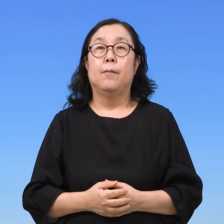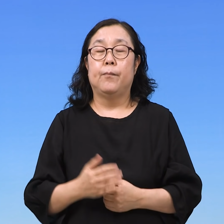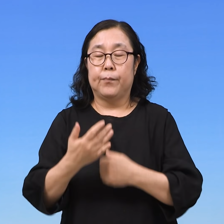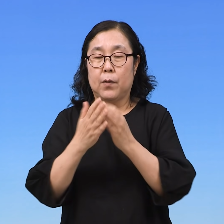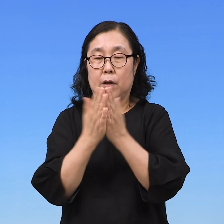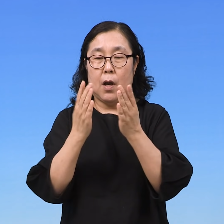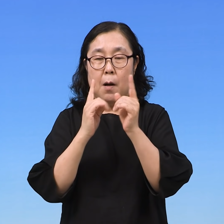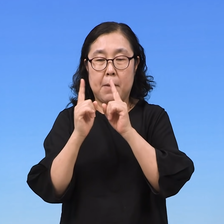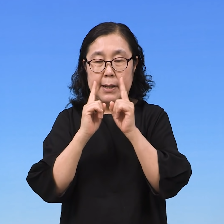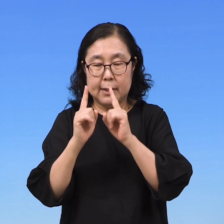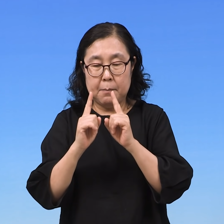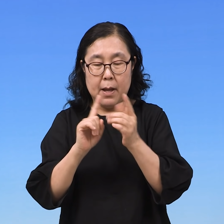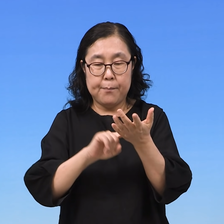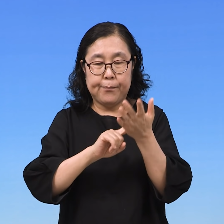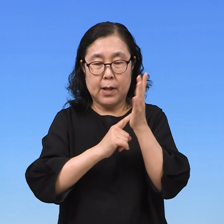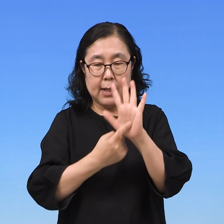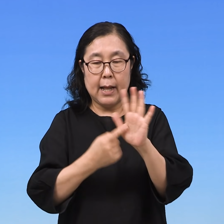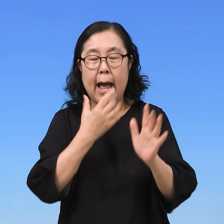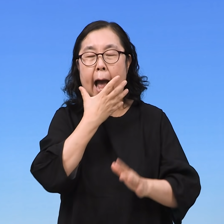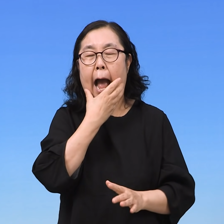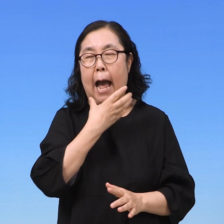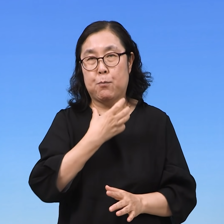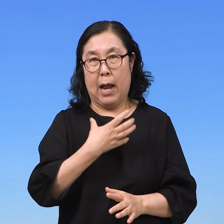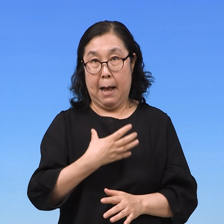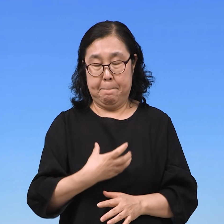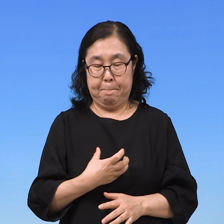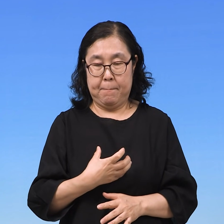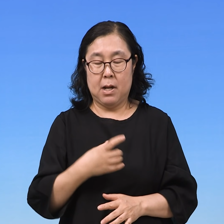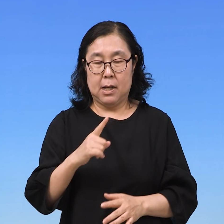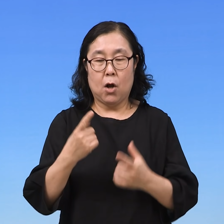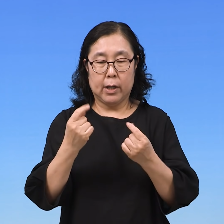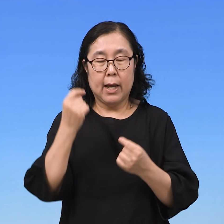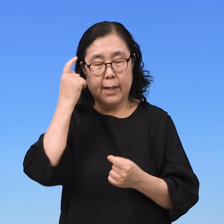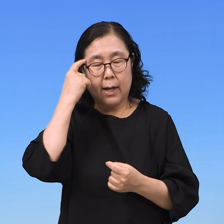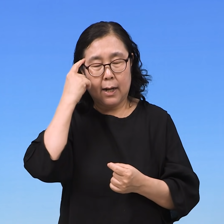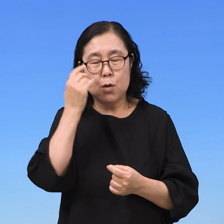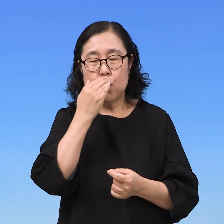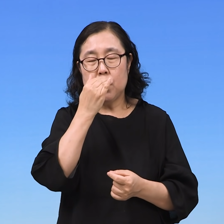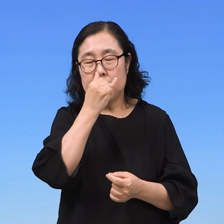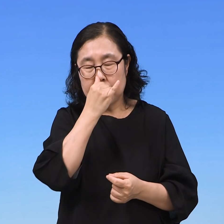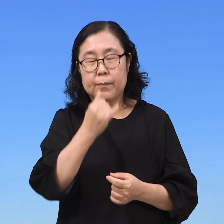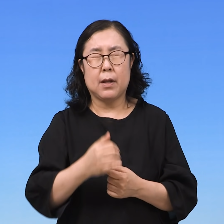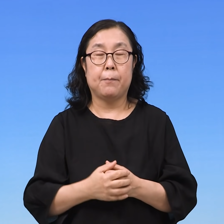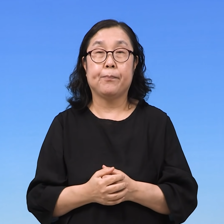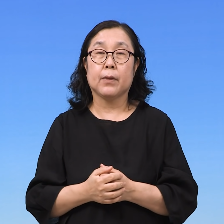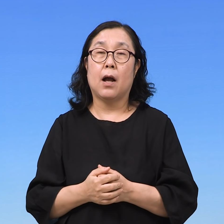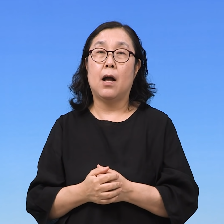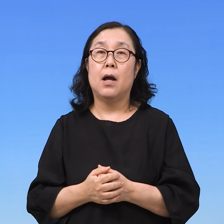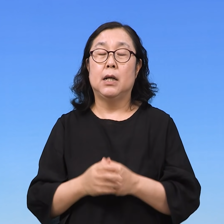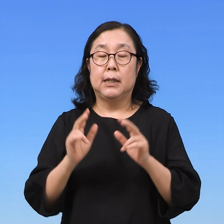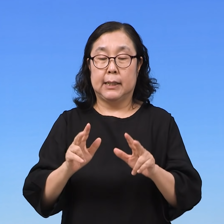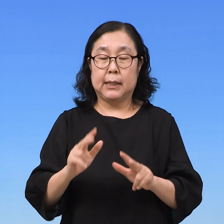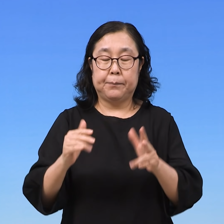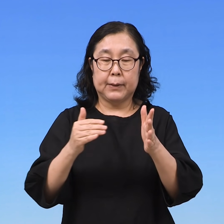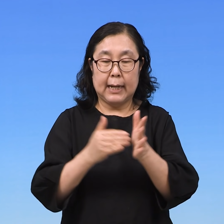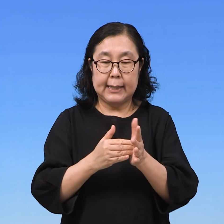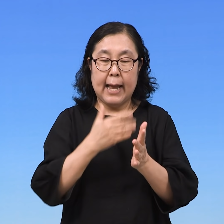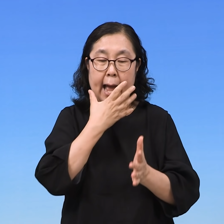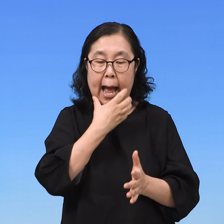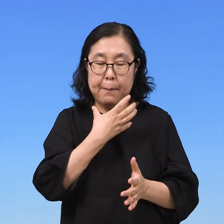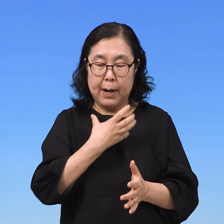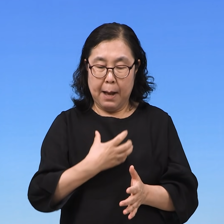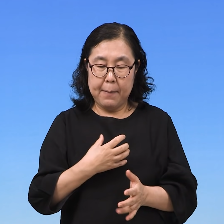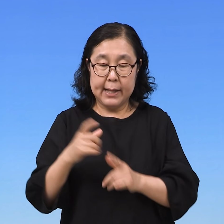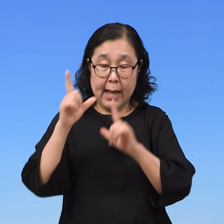저는 오늘 본문에 나와 있는 아브라함을 이런 관점으로 살펴볼 수 있다고 생각을 합니다. 지금까지의 이